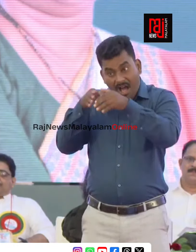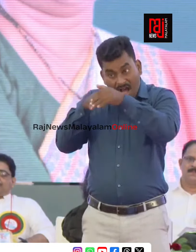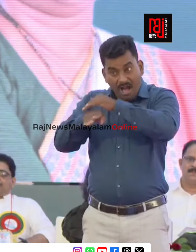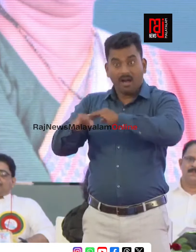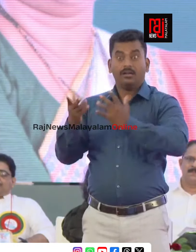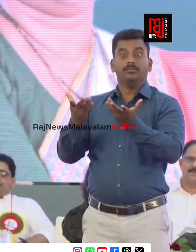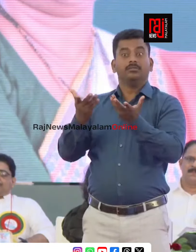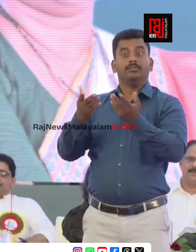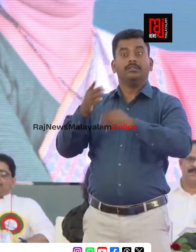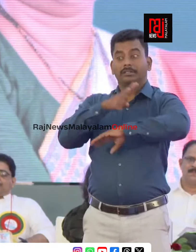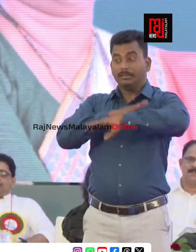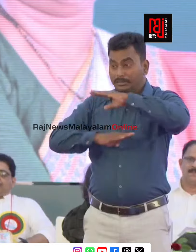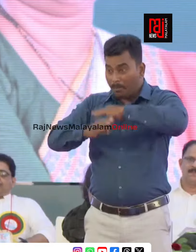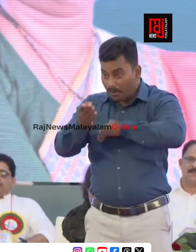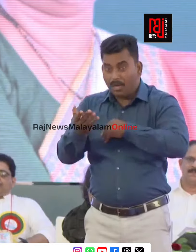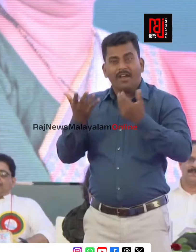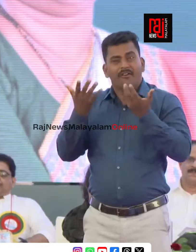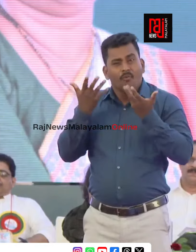ആരോഗ്യം, വിദ്യാഭ്യാസം,